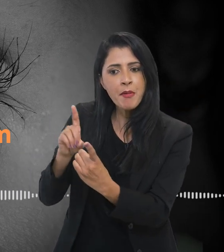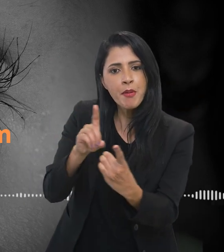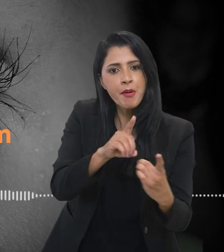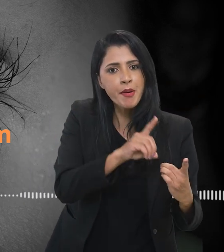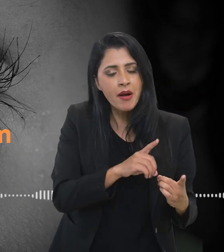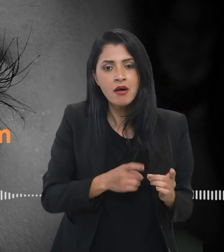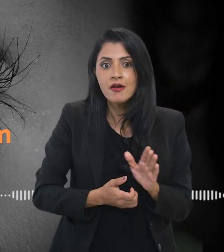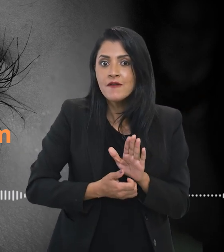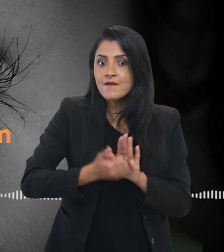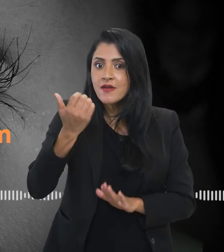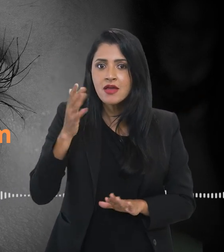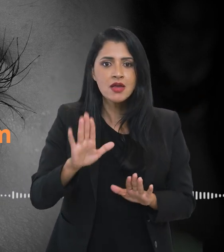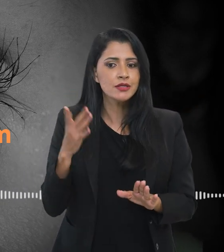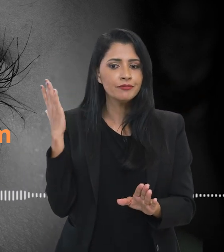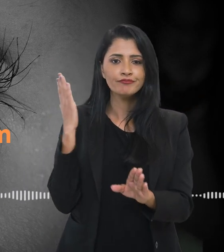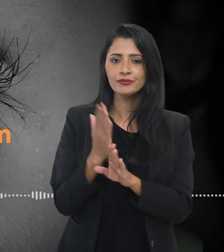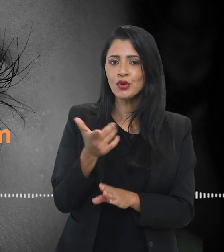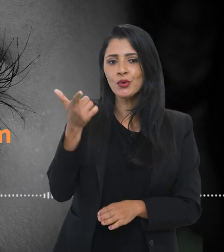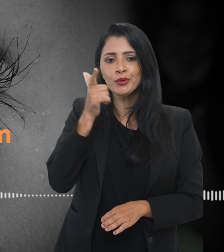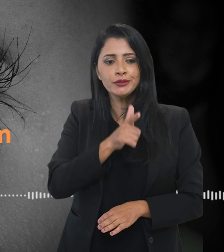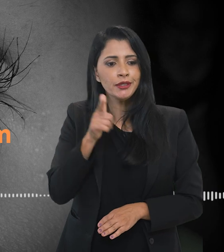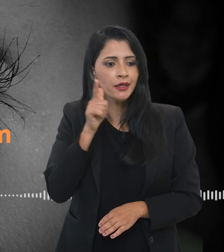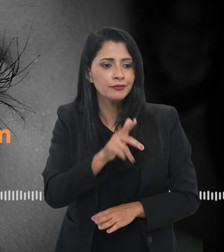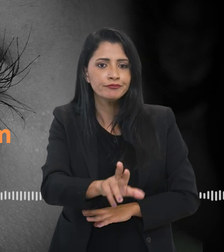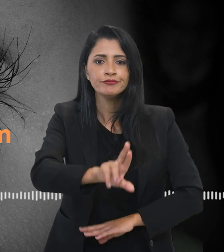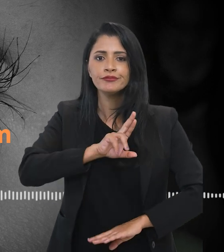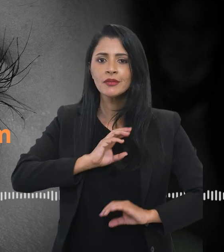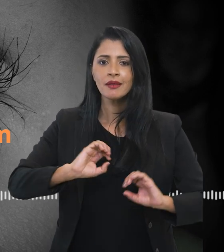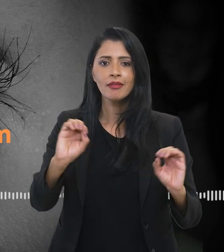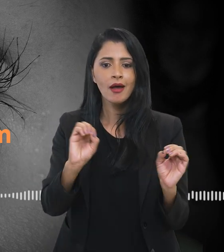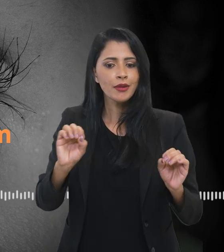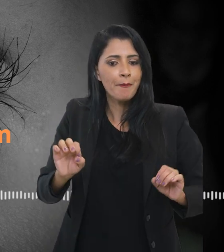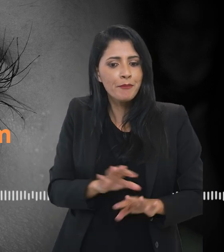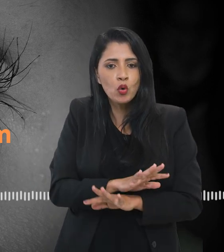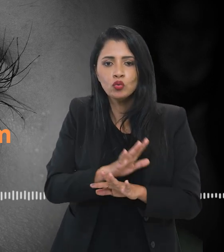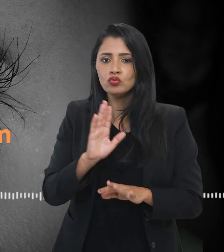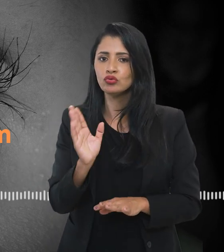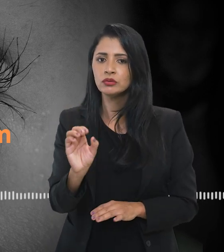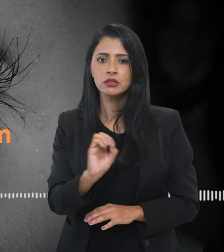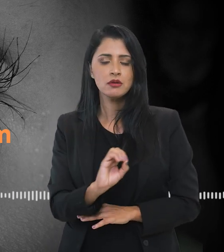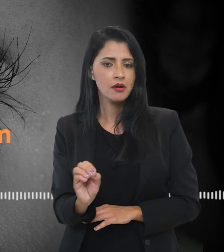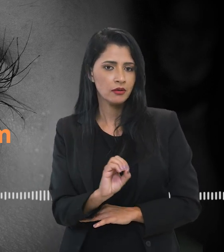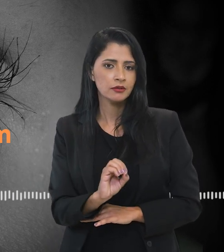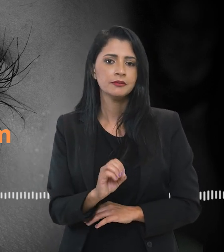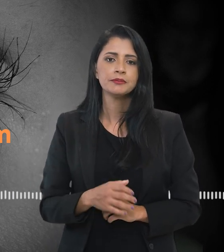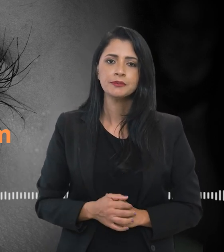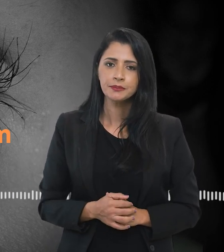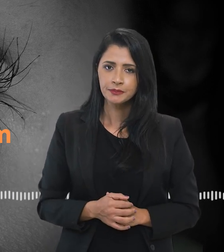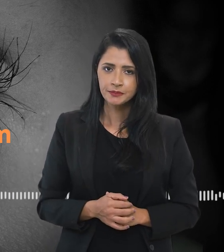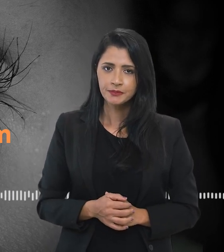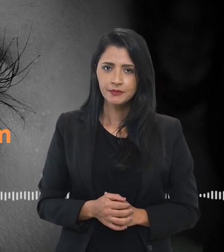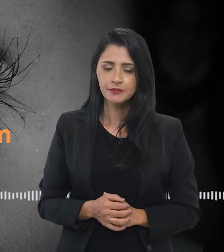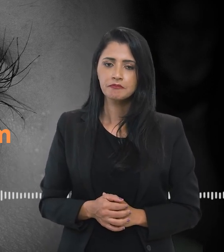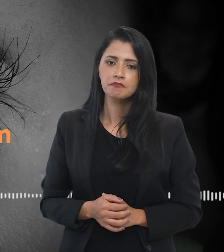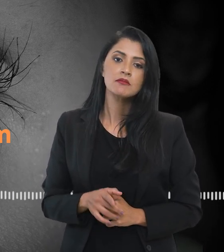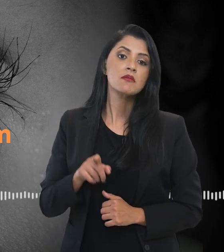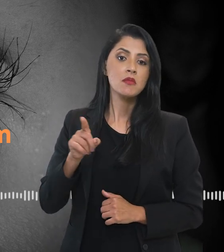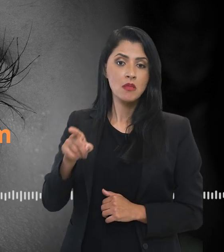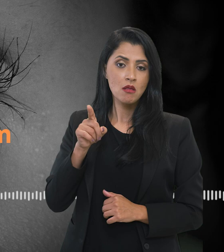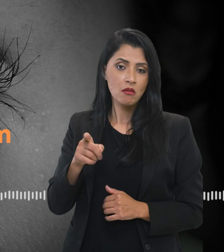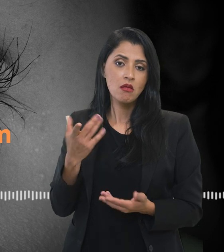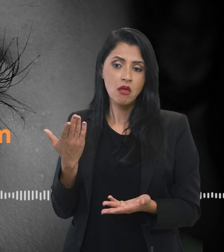atendimentos e muitas vezes não se chega a lugar nenhum ou nenhum dado conclusivo, ou um diagnóstico conclusivo.